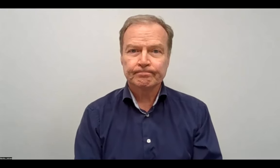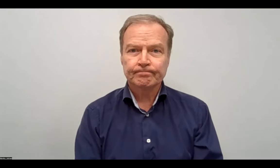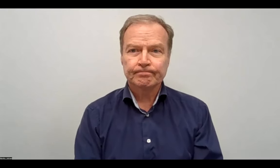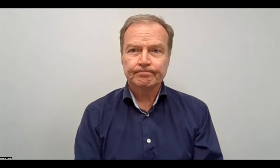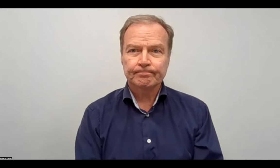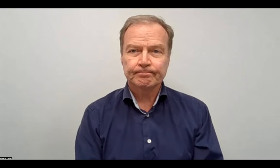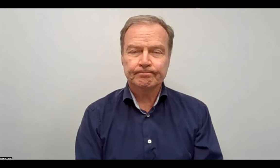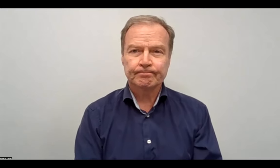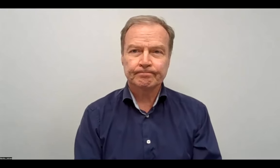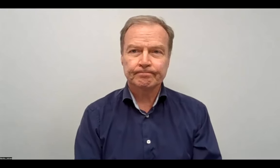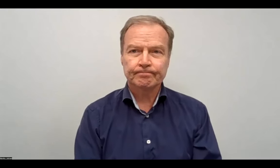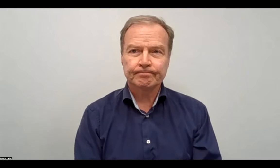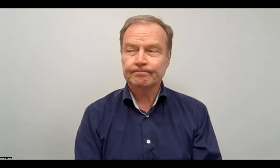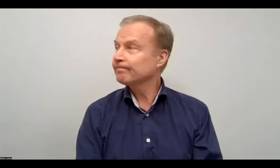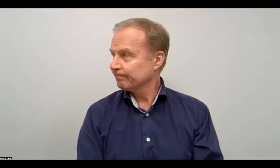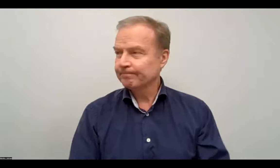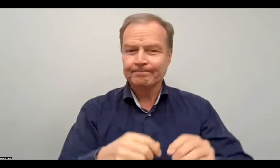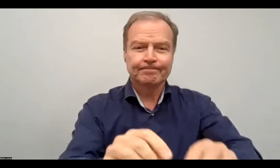asiaamme.